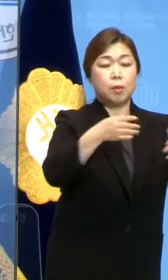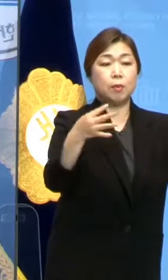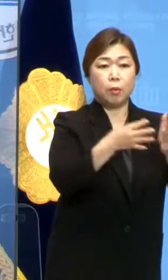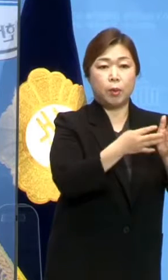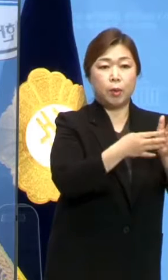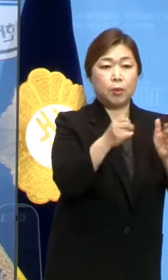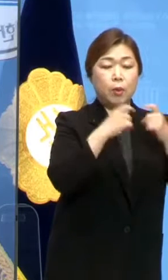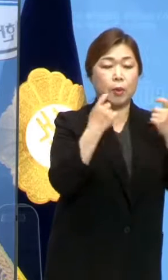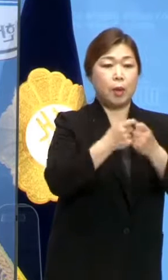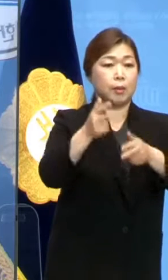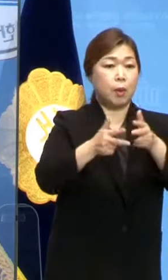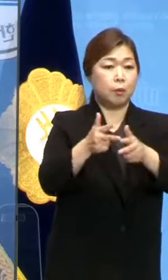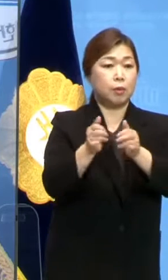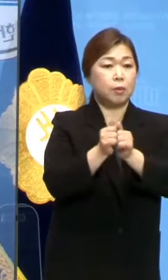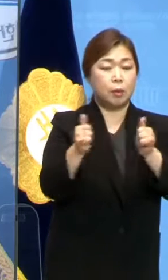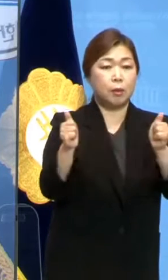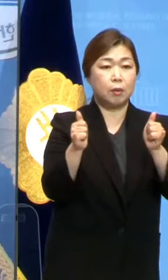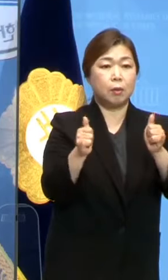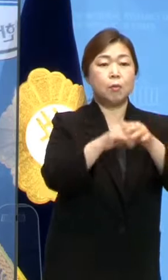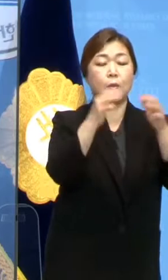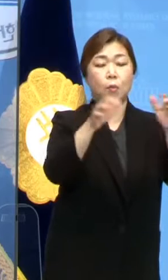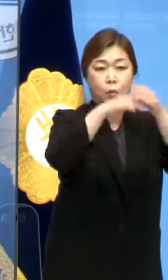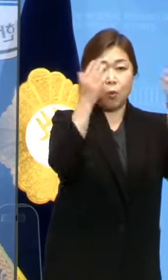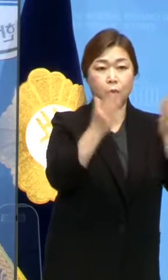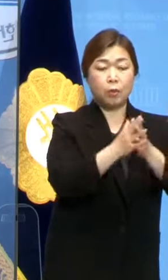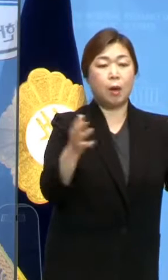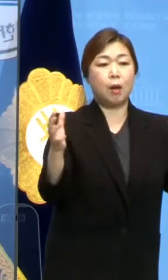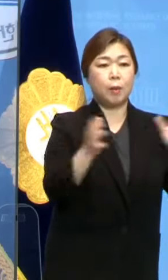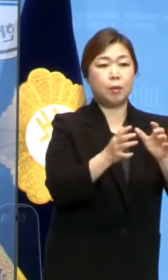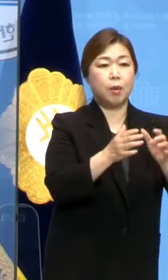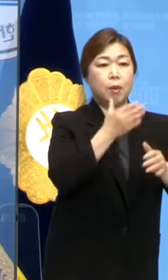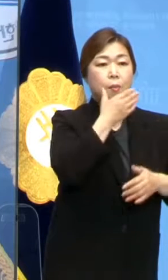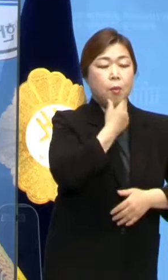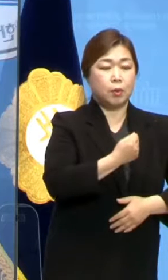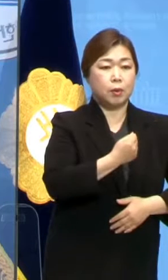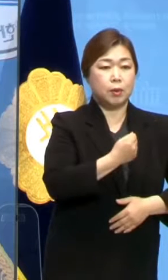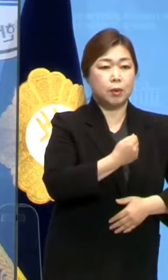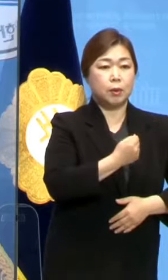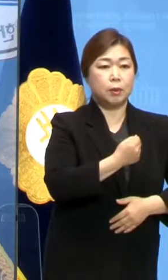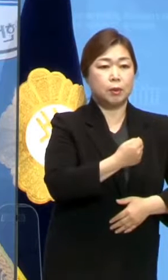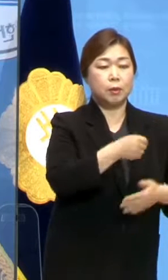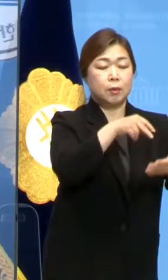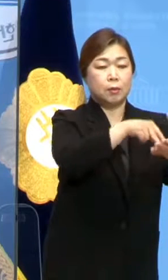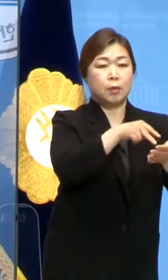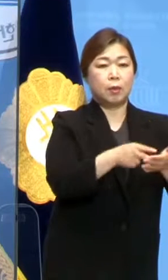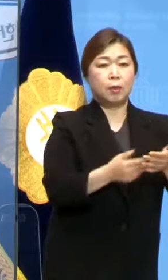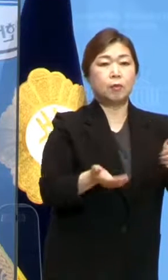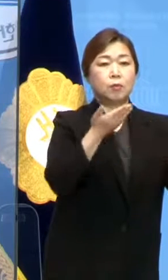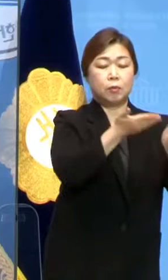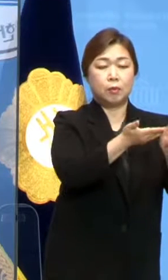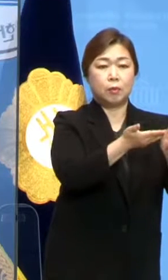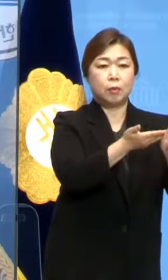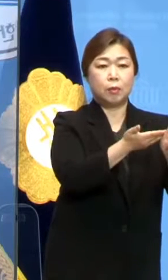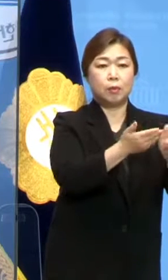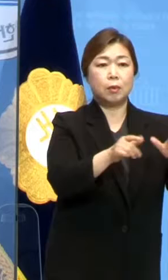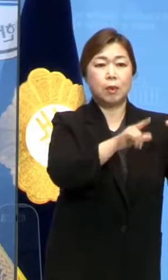개인 사업자를 모두 복제 순수성을 잃어 버린 부도칸 시장이라 매도하며